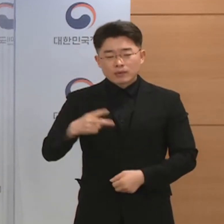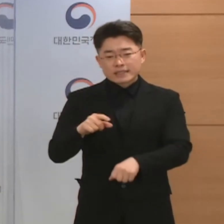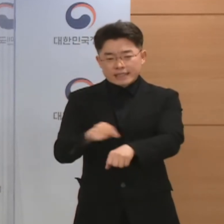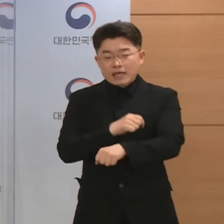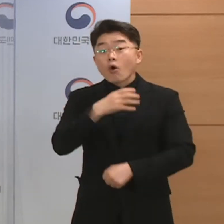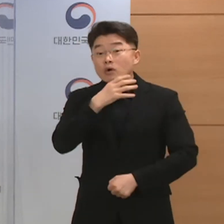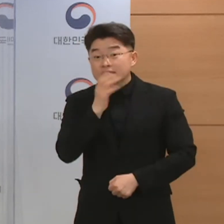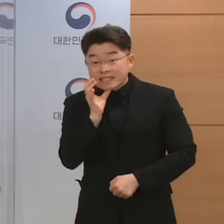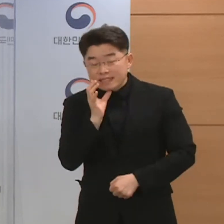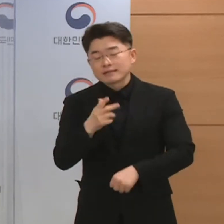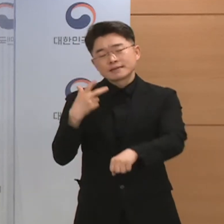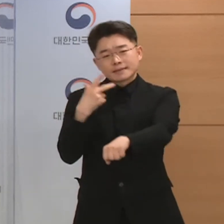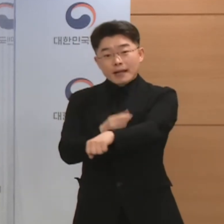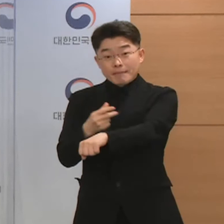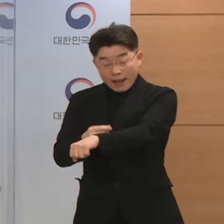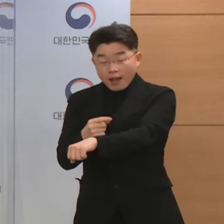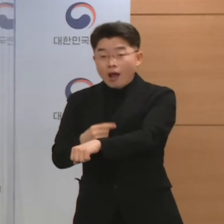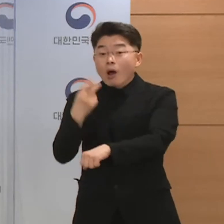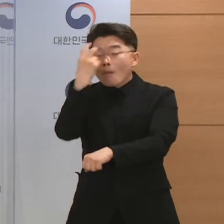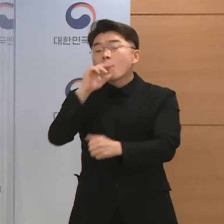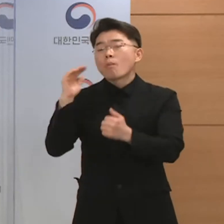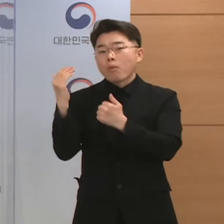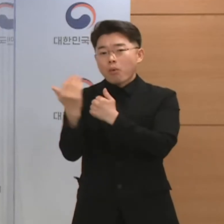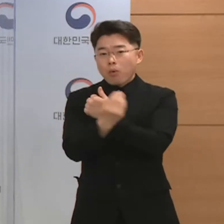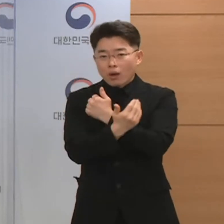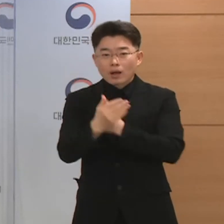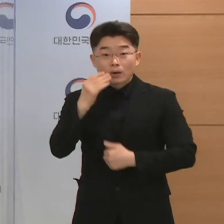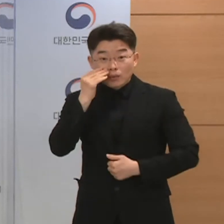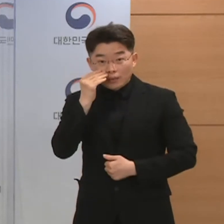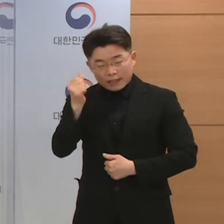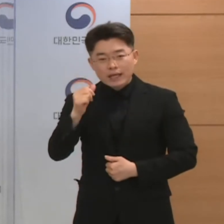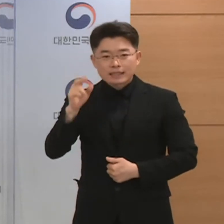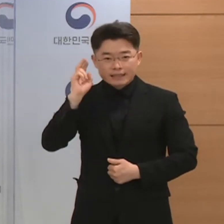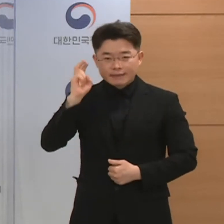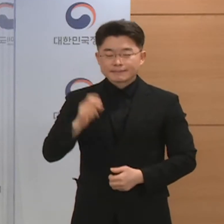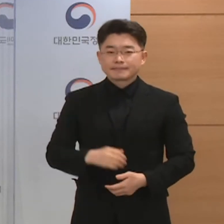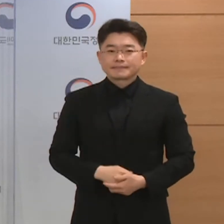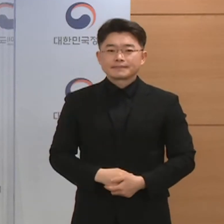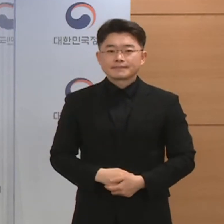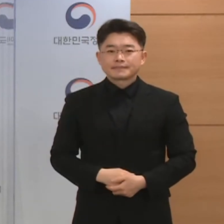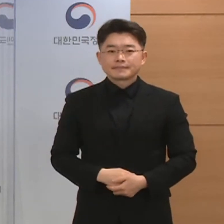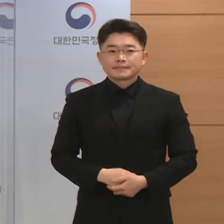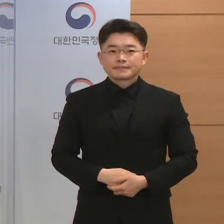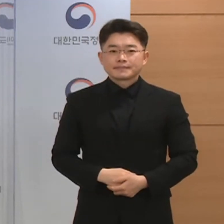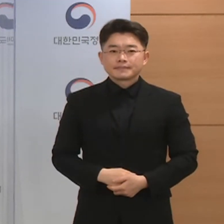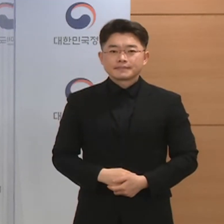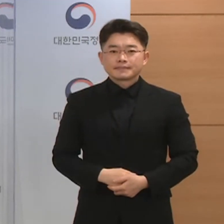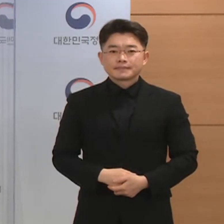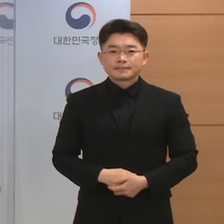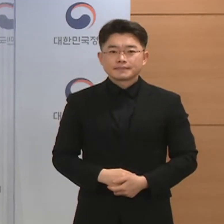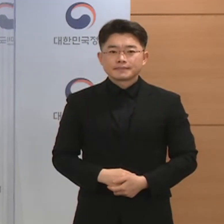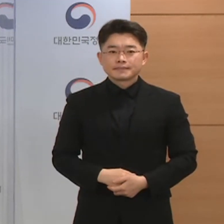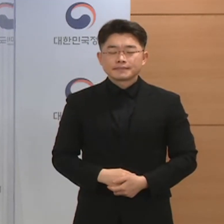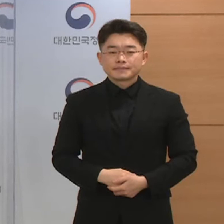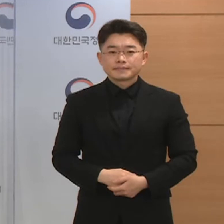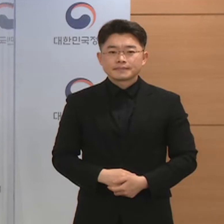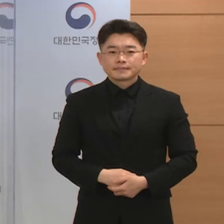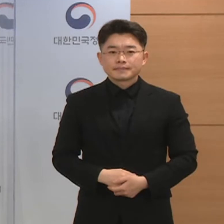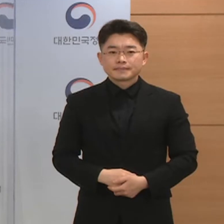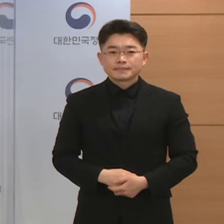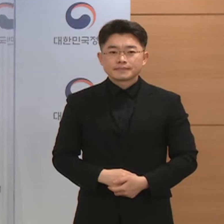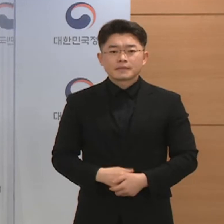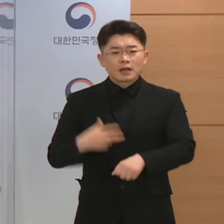대한 예방접종이 이제 60세 이하로 해서 이제 시작이 됩니다. 따라서 예방접종에 대한